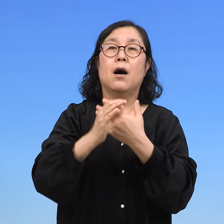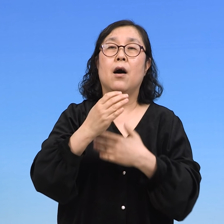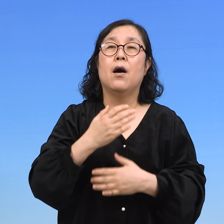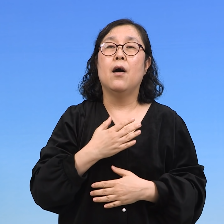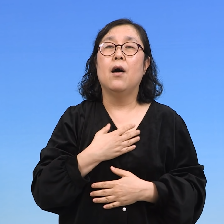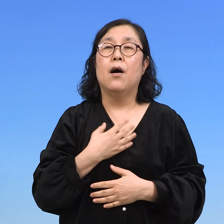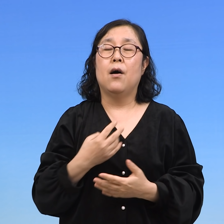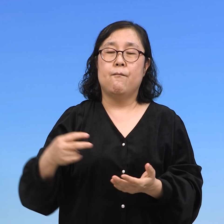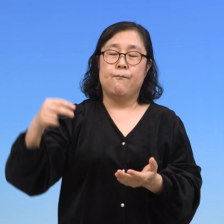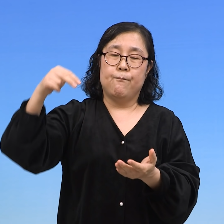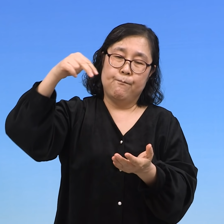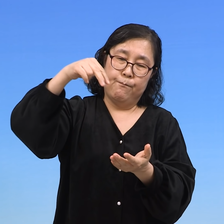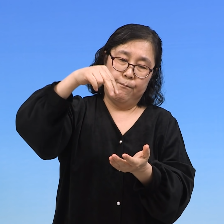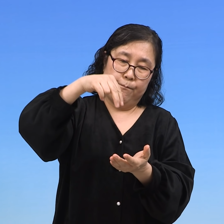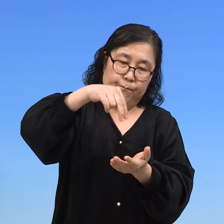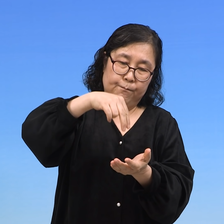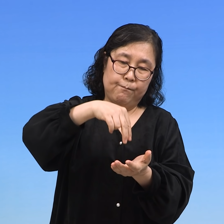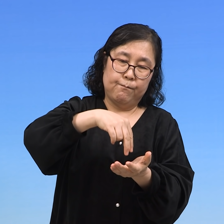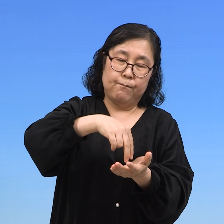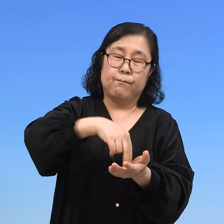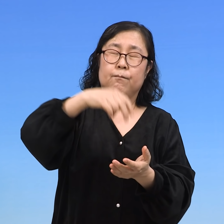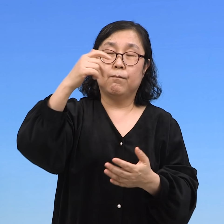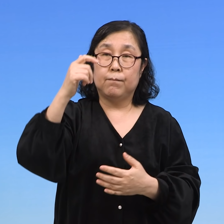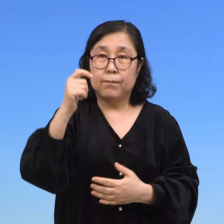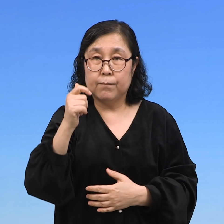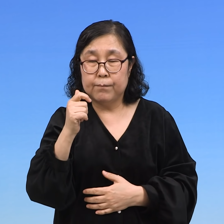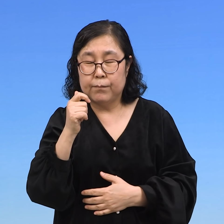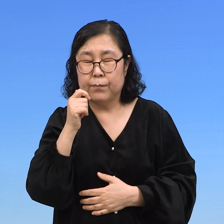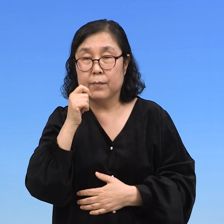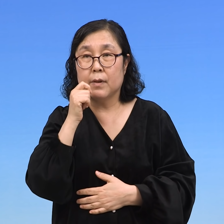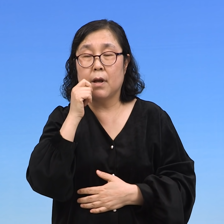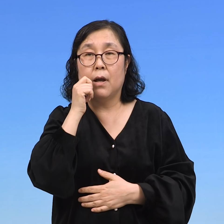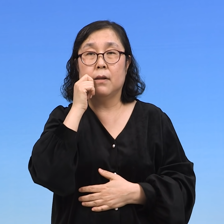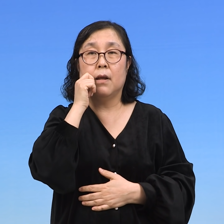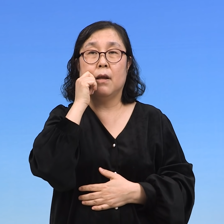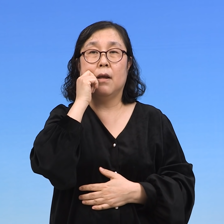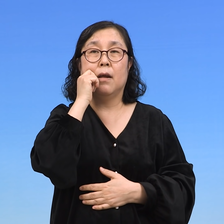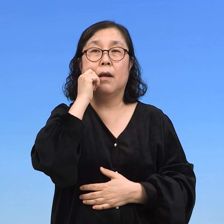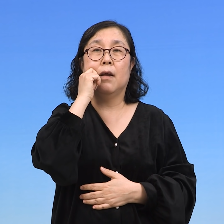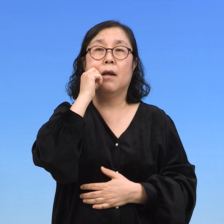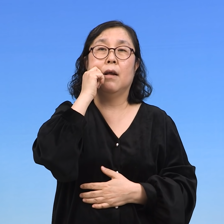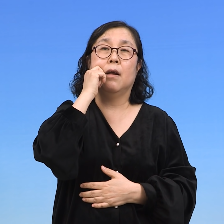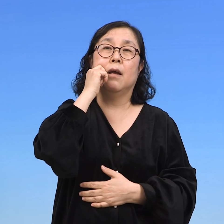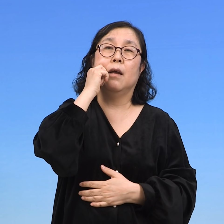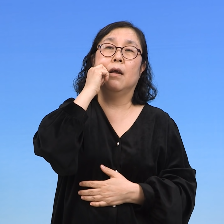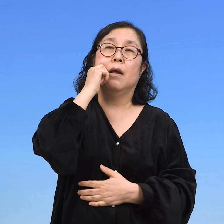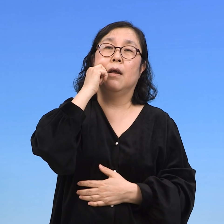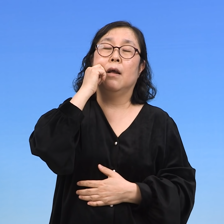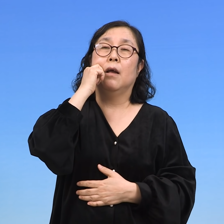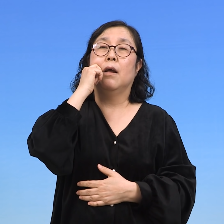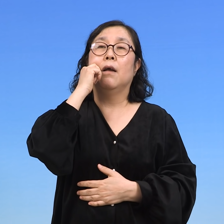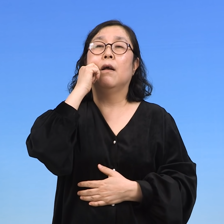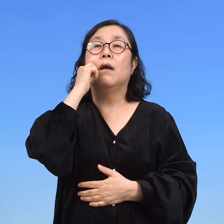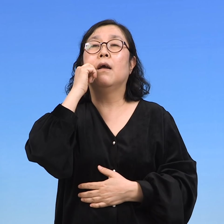나 서지 못하네 나 서지 못하네